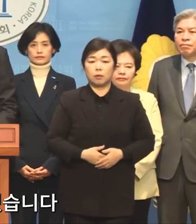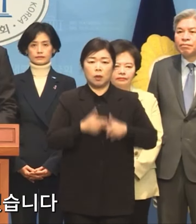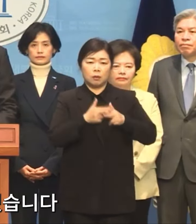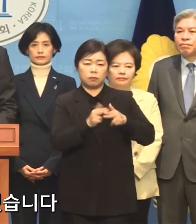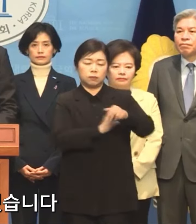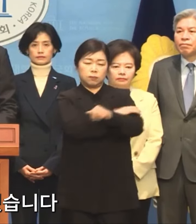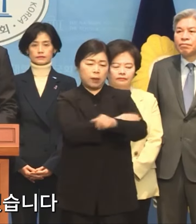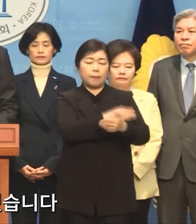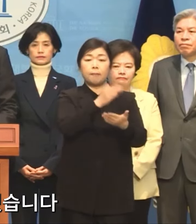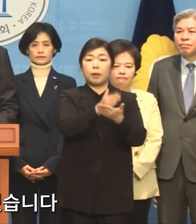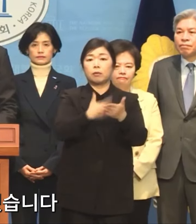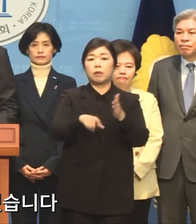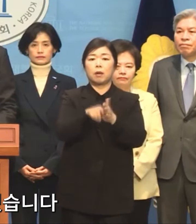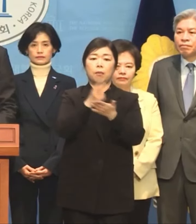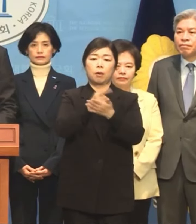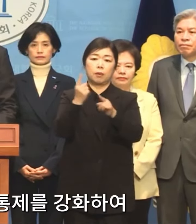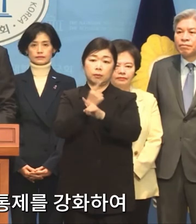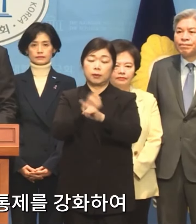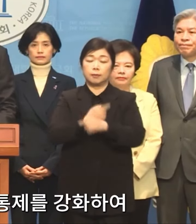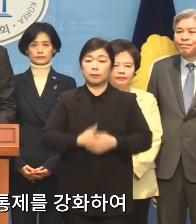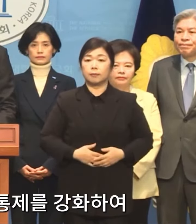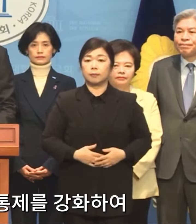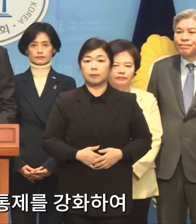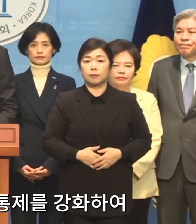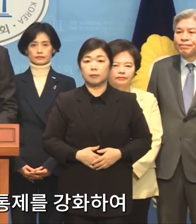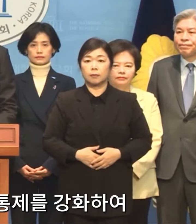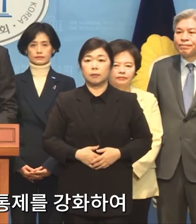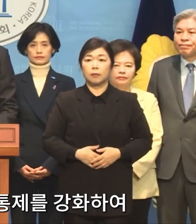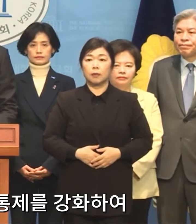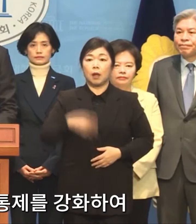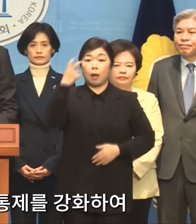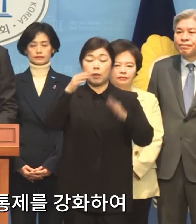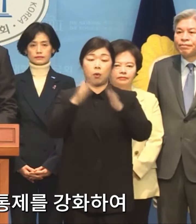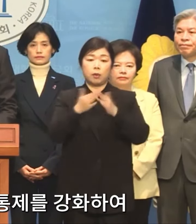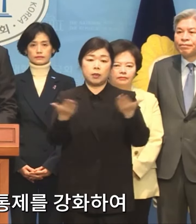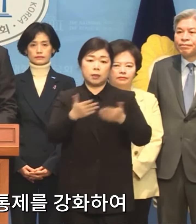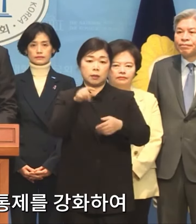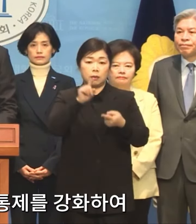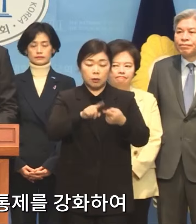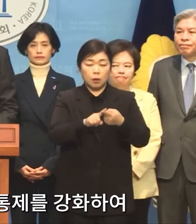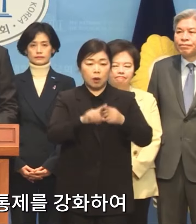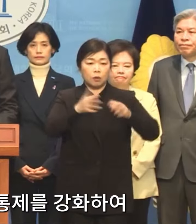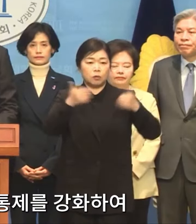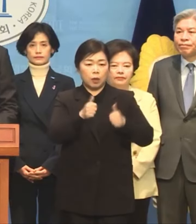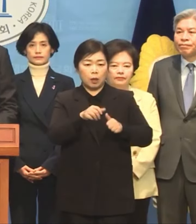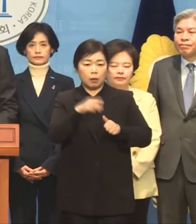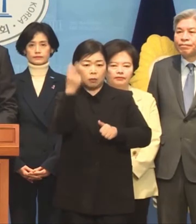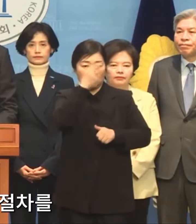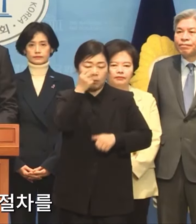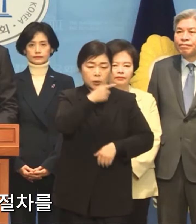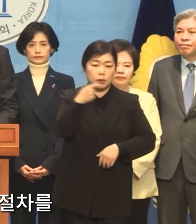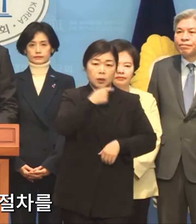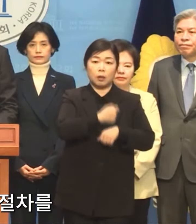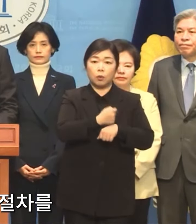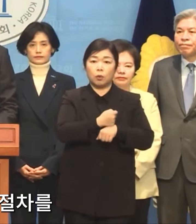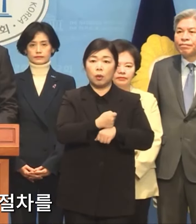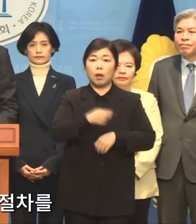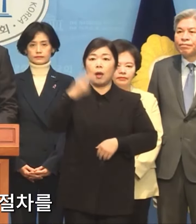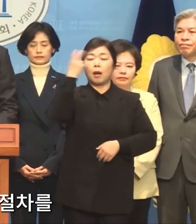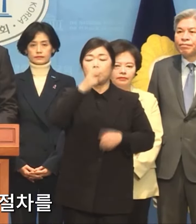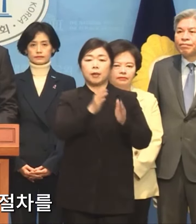일삼지 못하도록 하겠습니다 또 감사원 직무에 대한 국회 통제를 강화하여 감사의